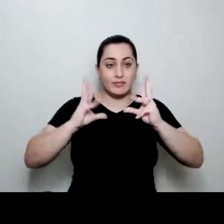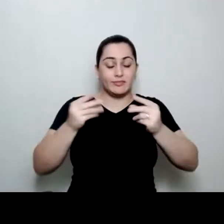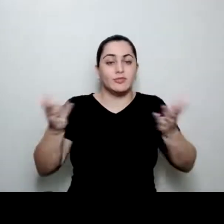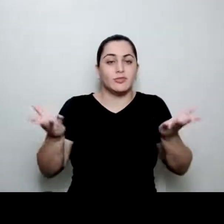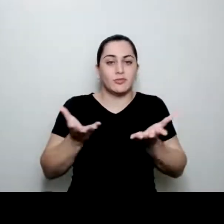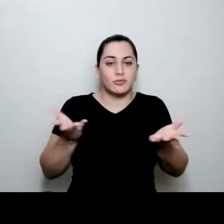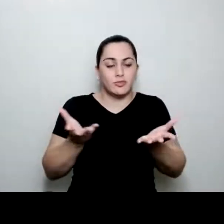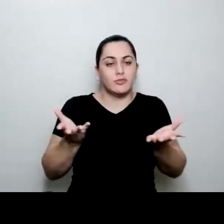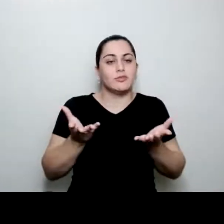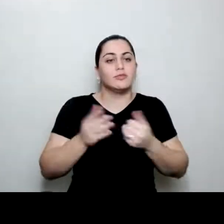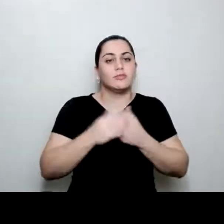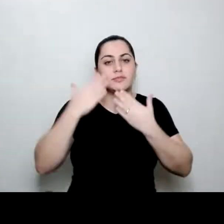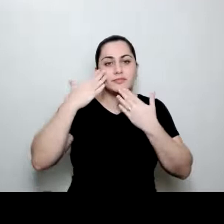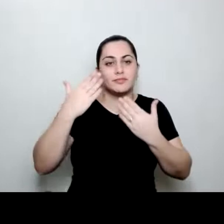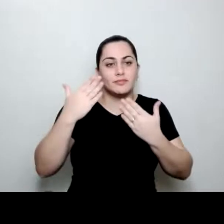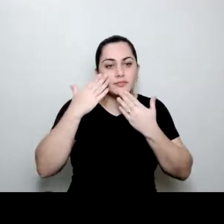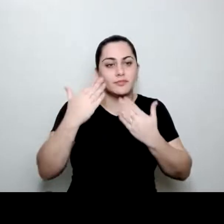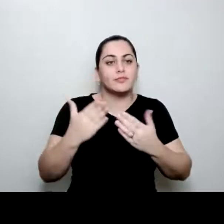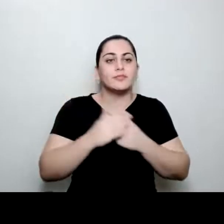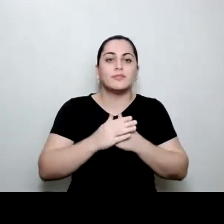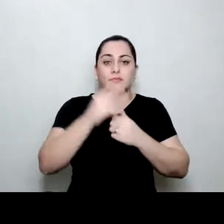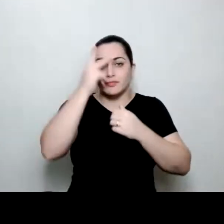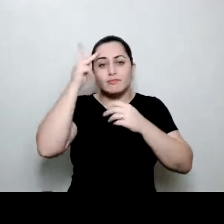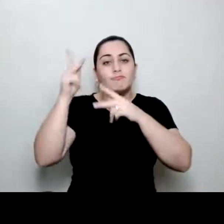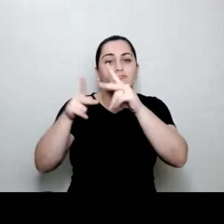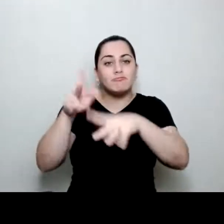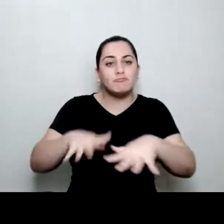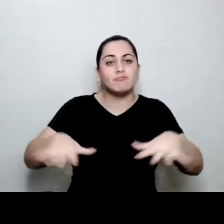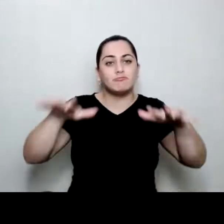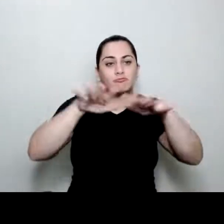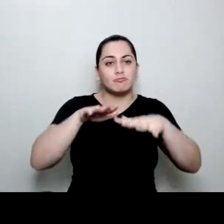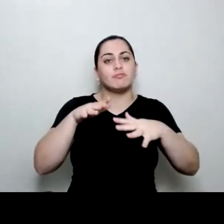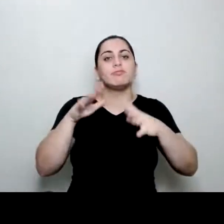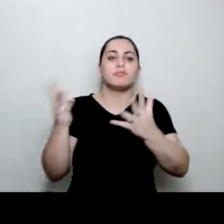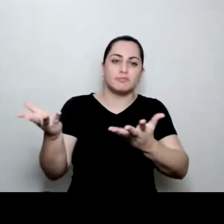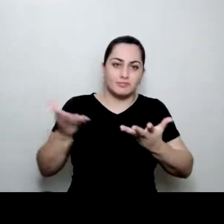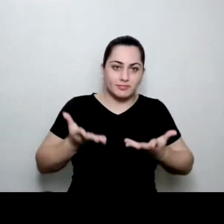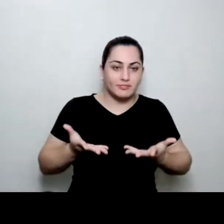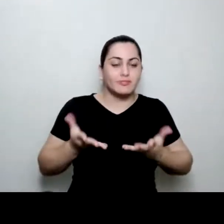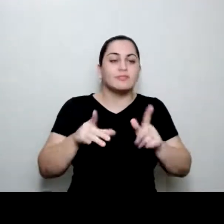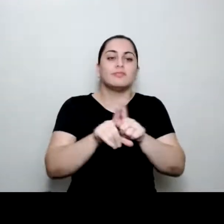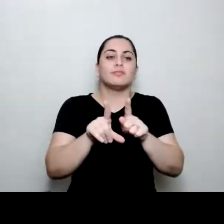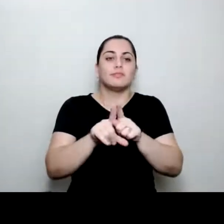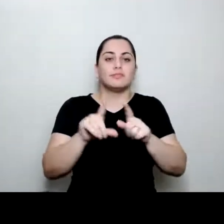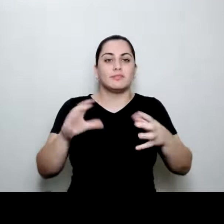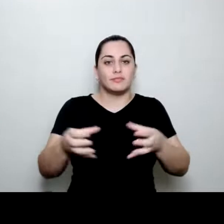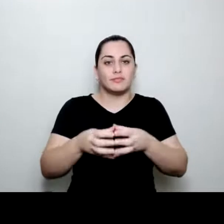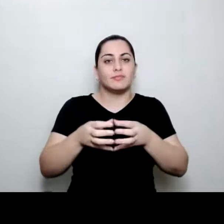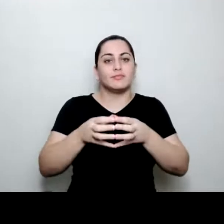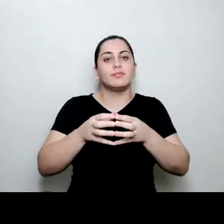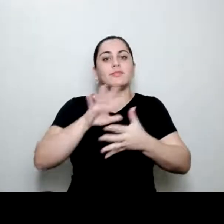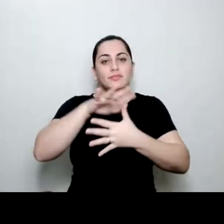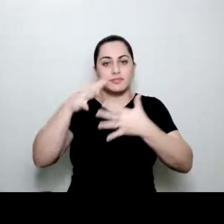hoje. Agradeço ao público, né, aos nossos convidados, a equipe de Libras